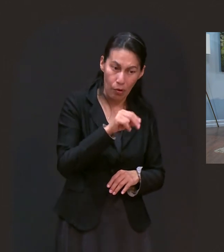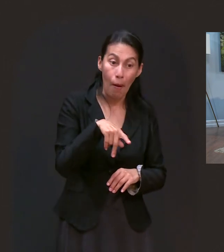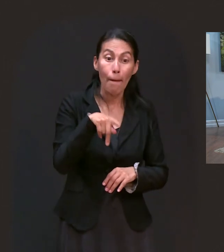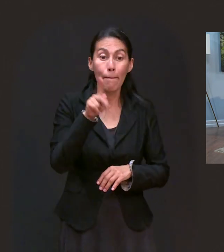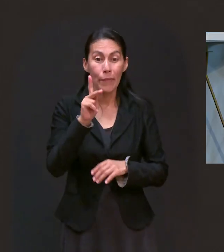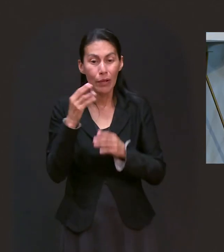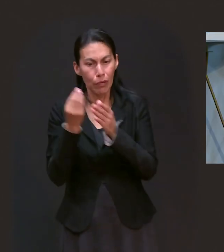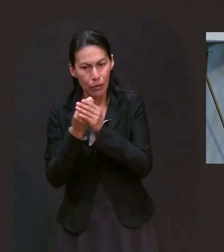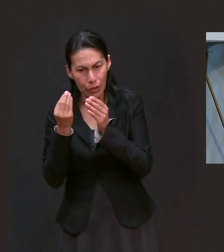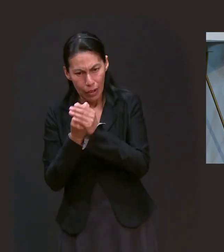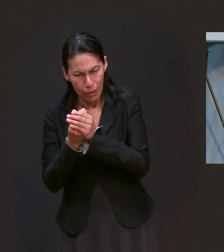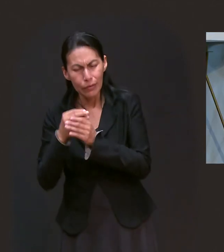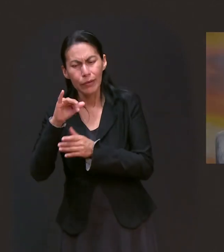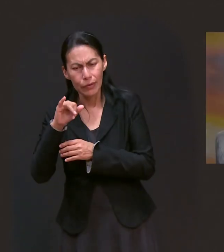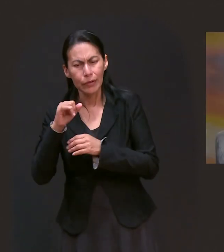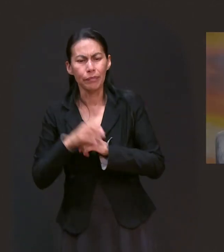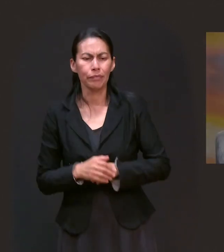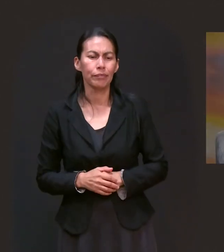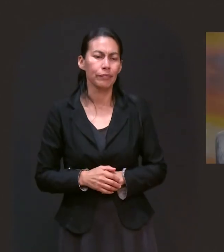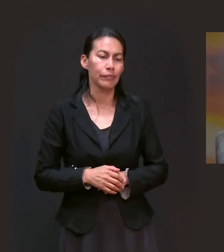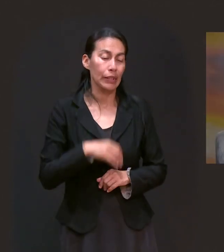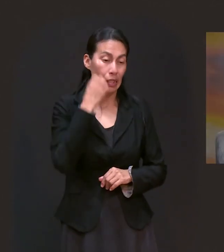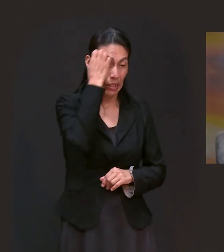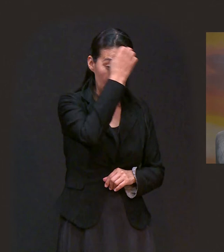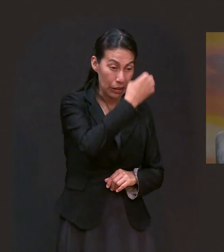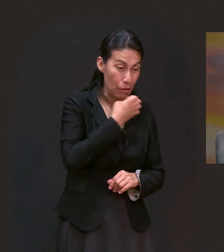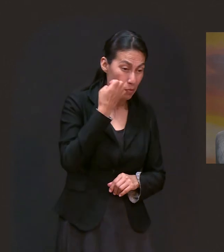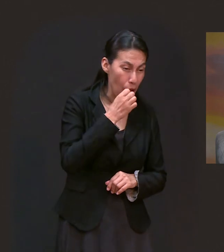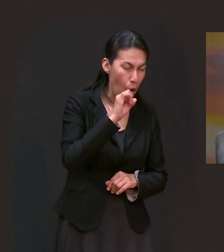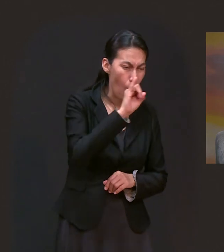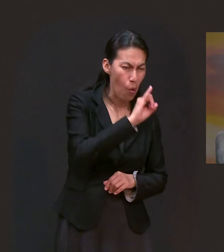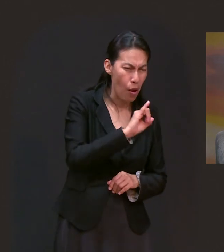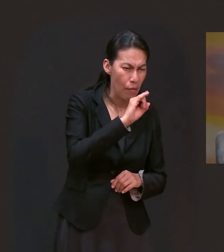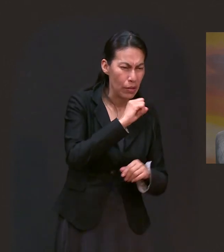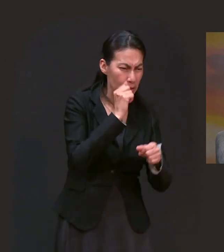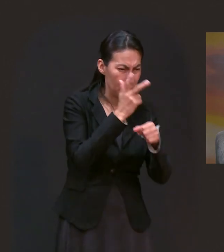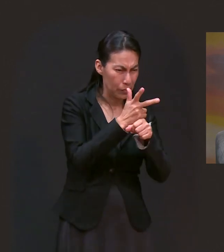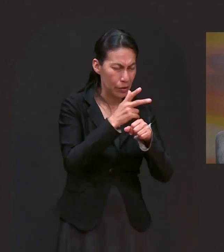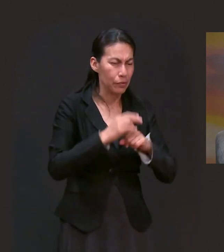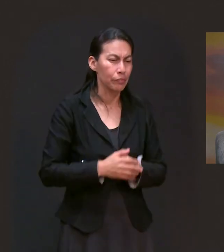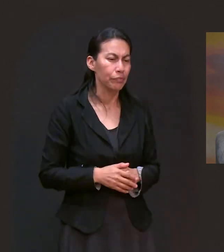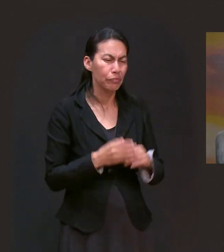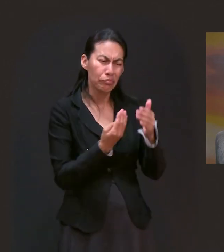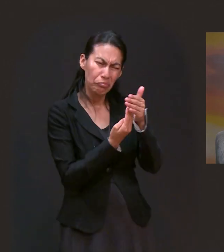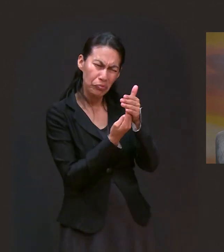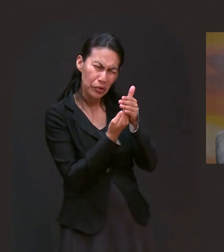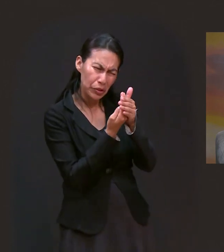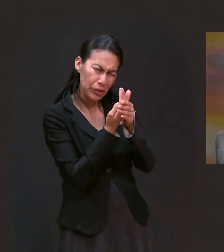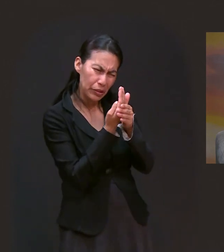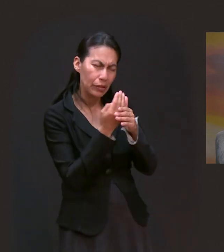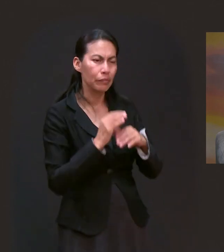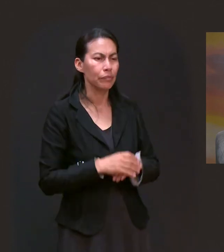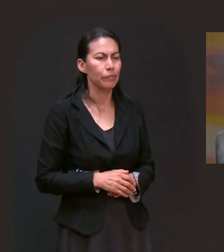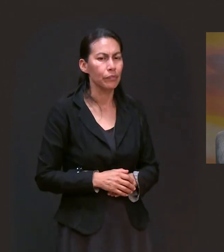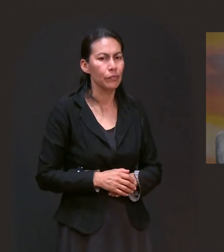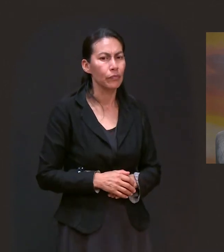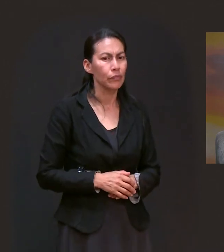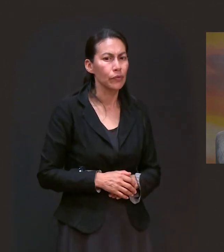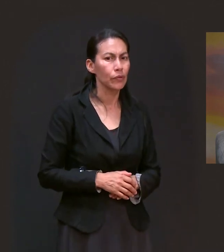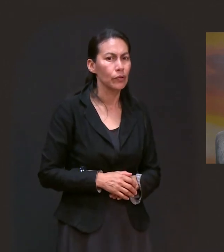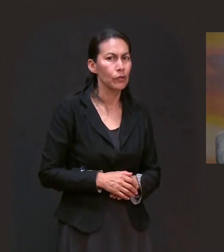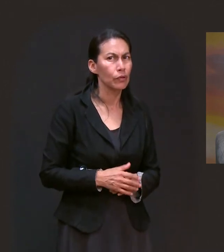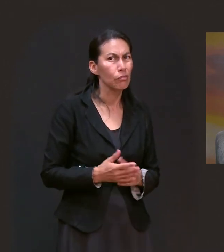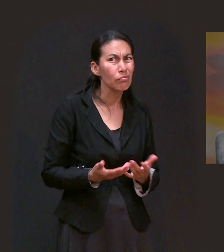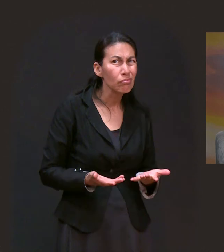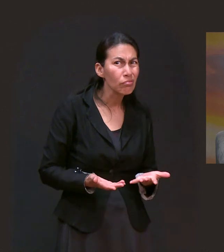si los plazos exactos rendíamos un jueves temprano en la mañana y ese jueves yo dije